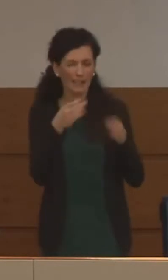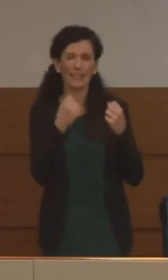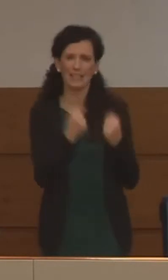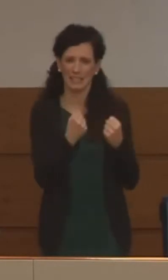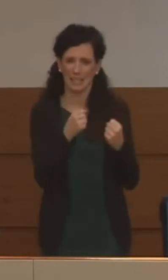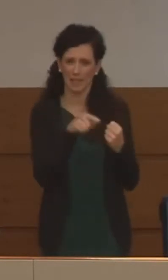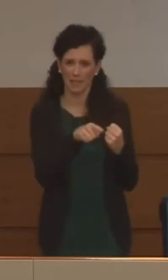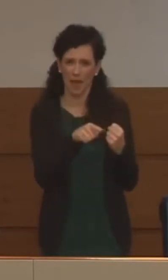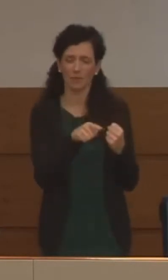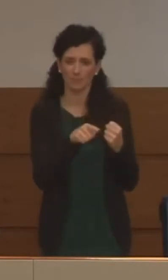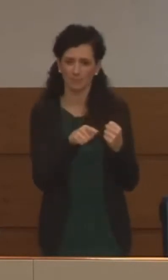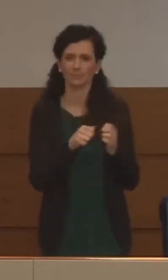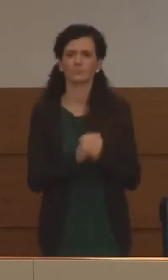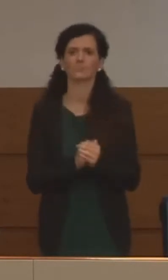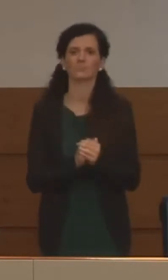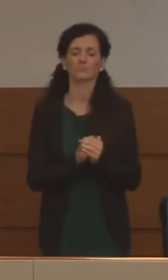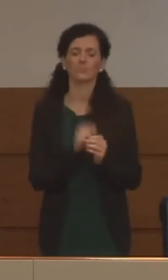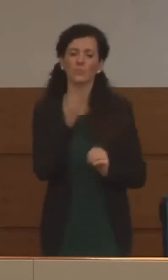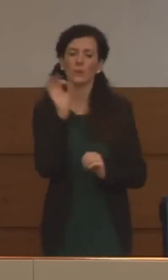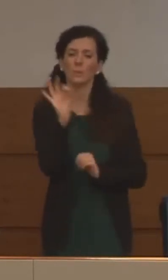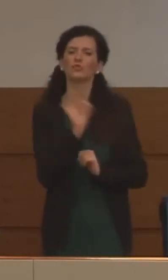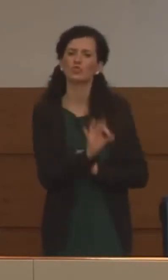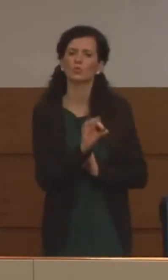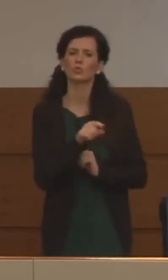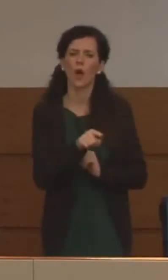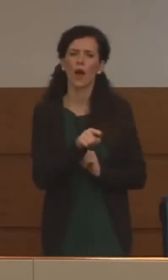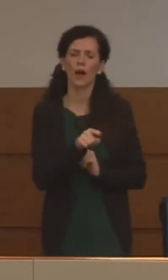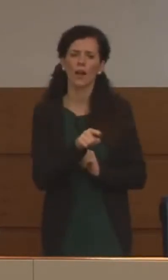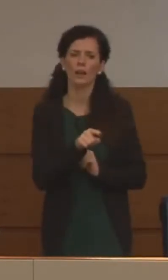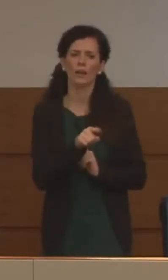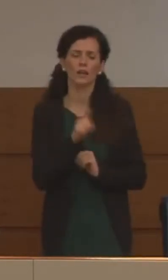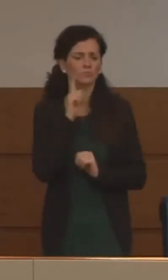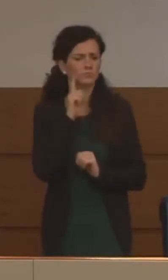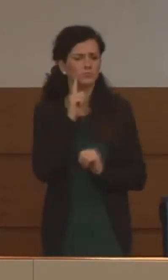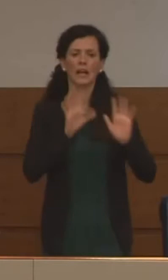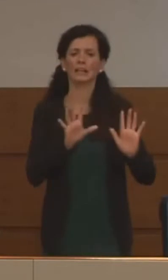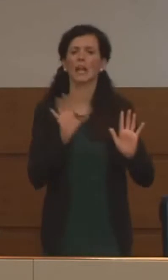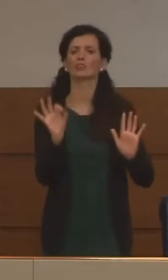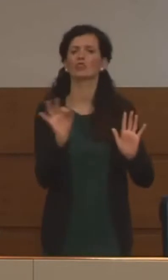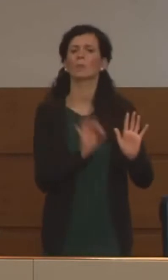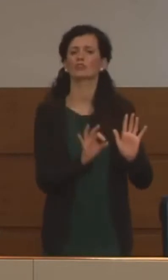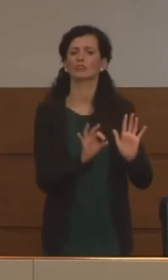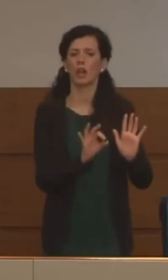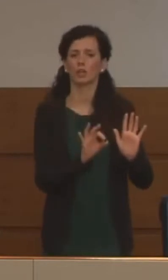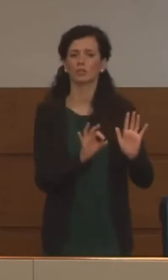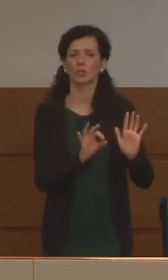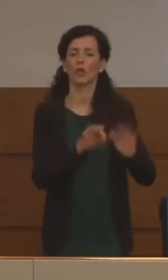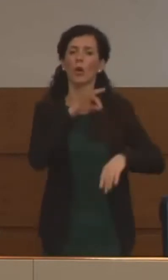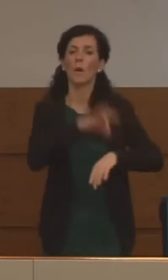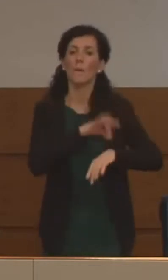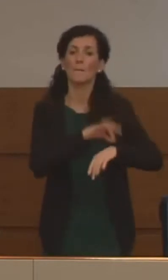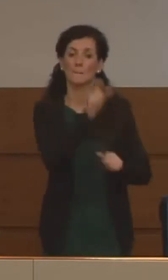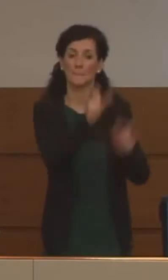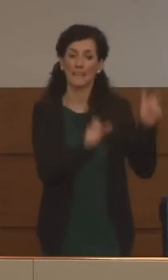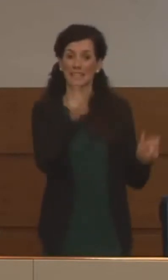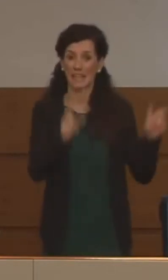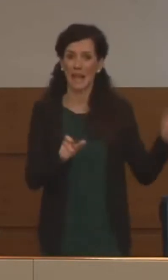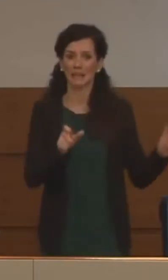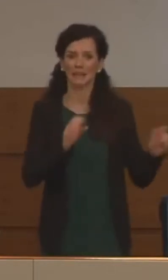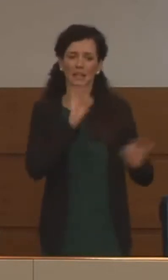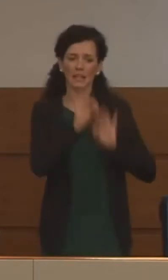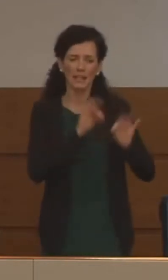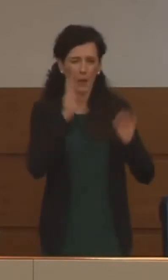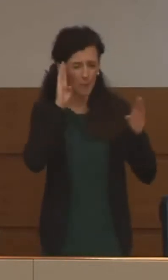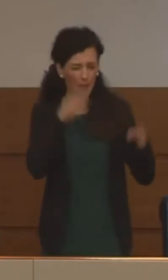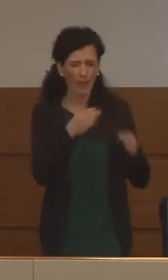una volta Sempre la gente rimane a fermo rimanere la in casa e percentuale uscire solo del per lo stretto 10% necessario. dei Intanto, pazienti in il terapia Presidente intensiva.